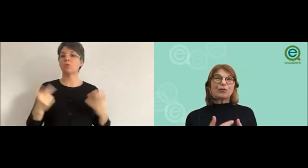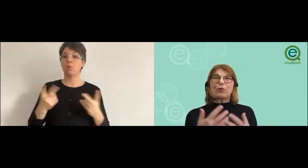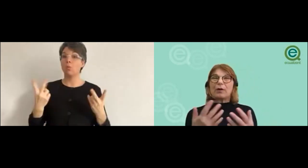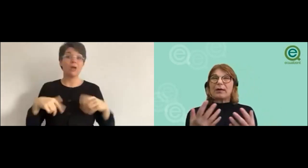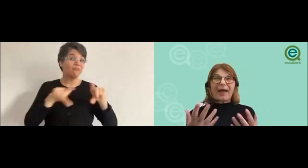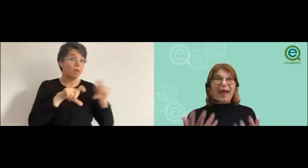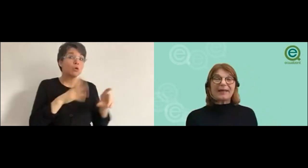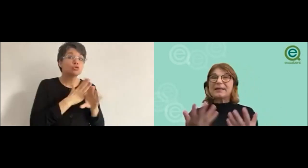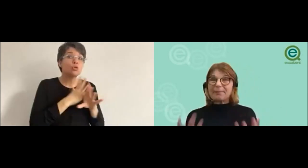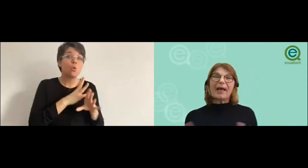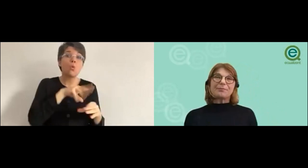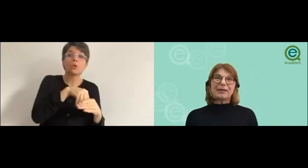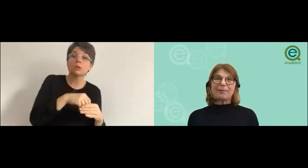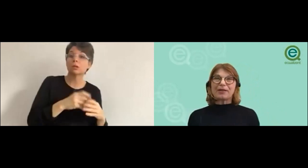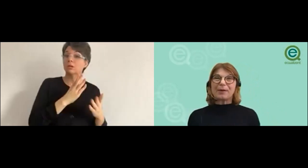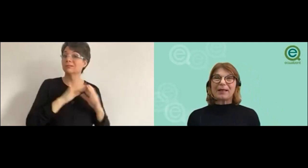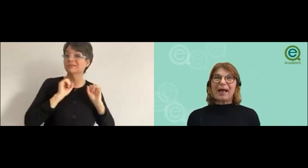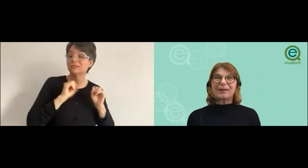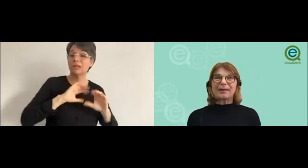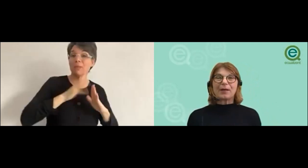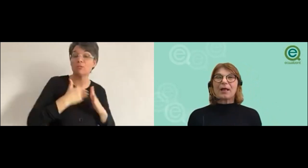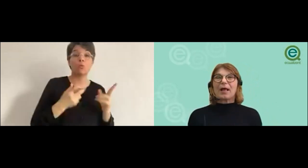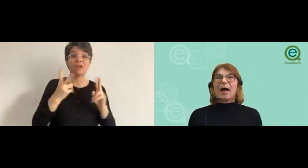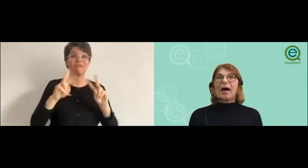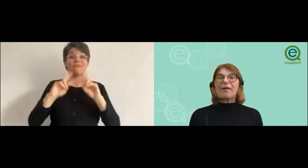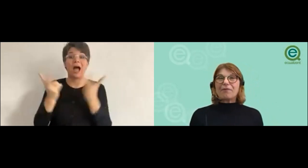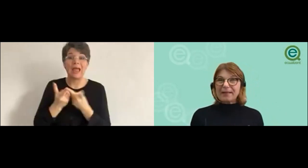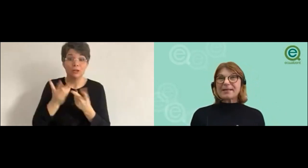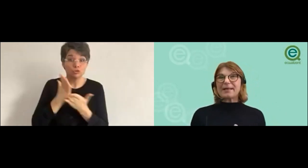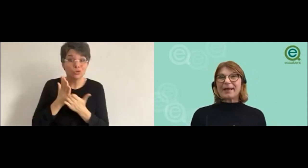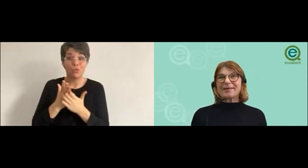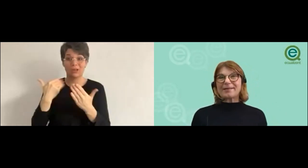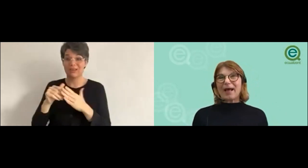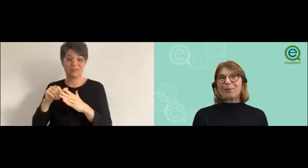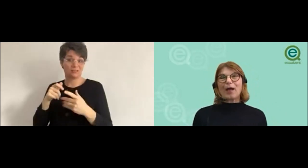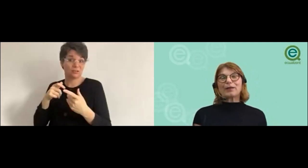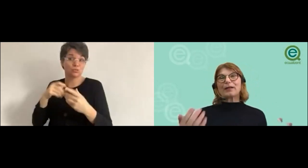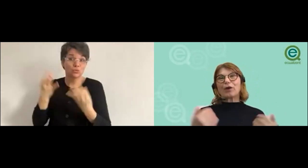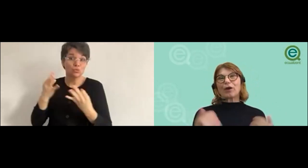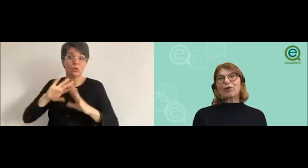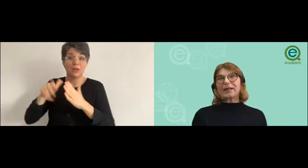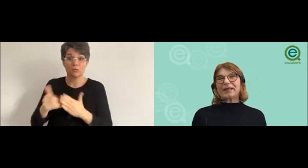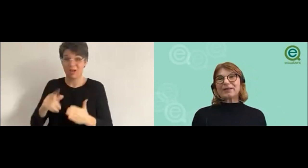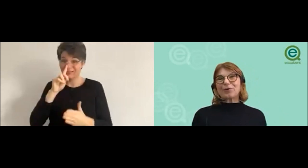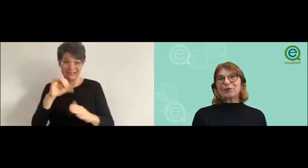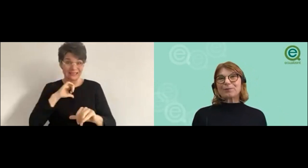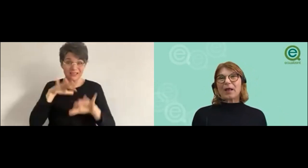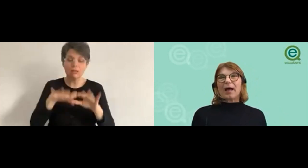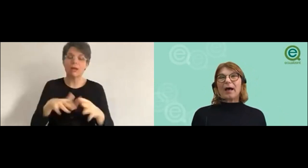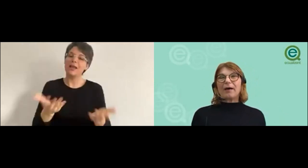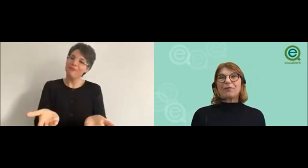bereits oder Vereine, die bereits mit Gebärdensprache gearbeitet haben. Wenn Sie Interesse haben, dann kontaktieren Sie